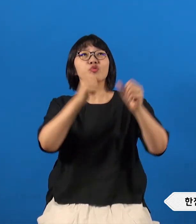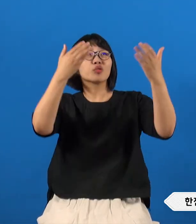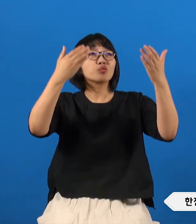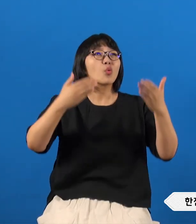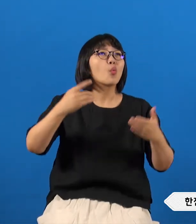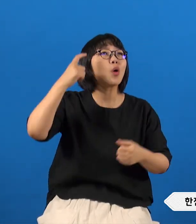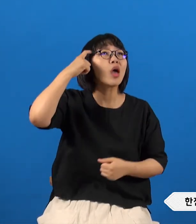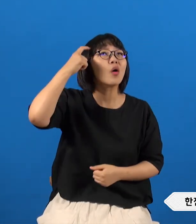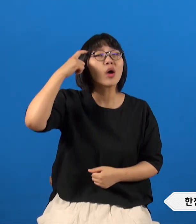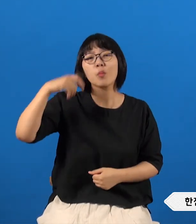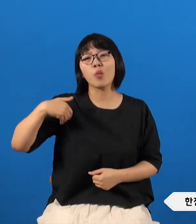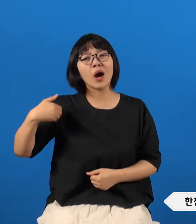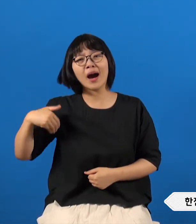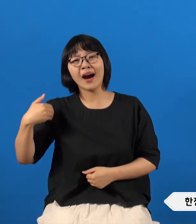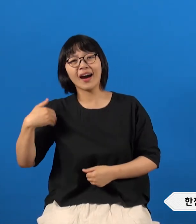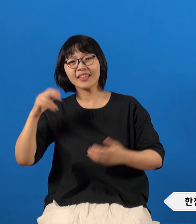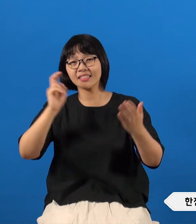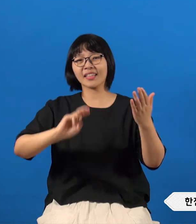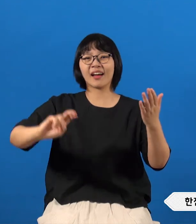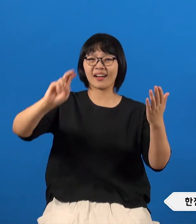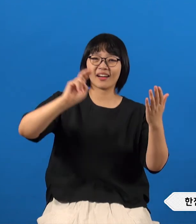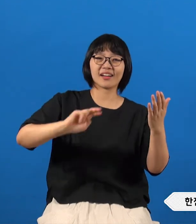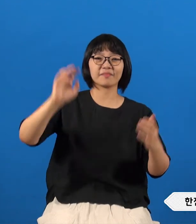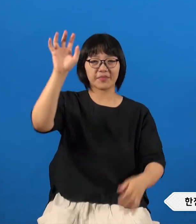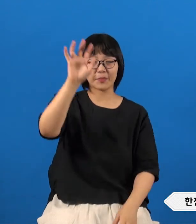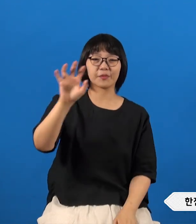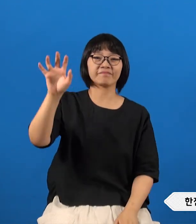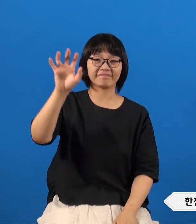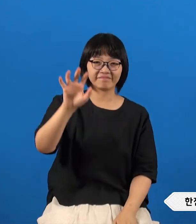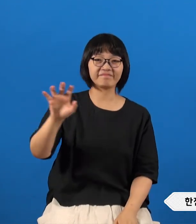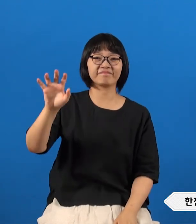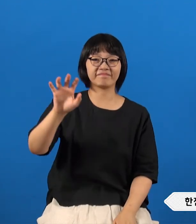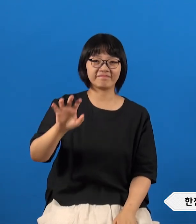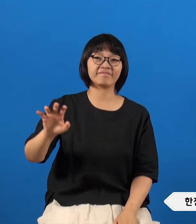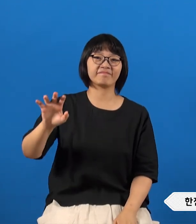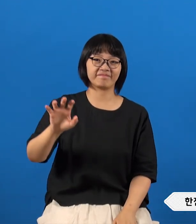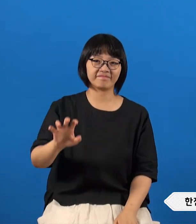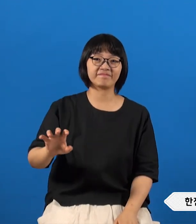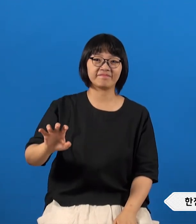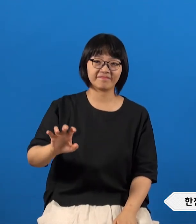알 수 없도다. 그 찬송을 부르고 또 불렀다고 합니다.